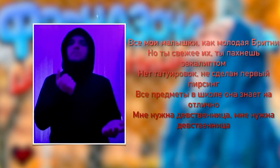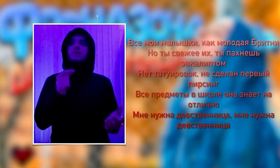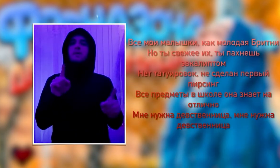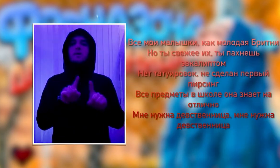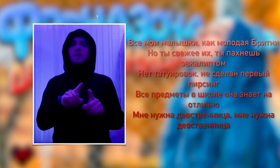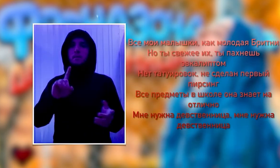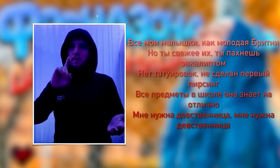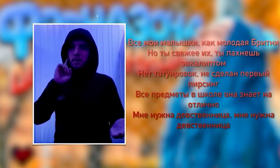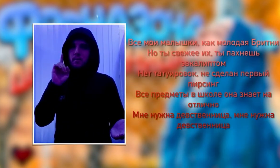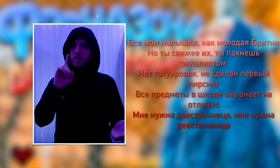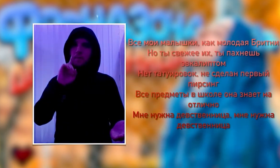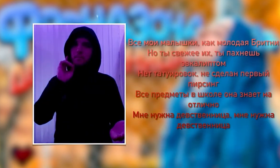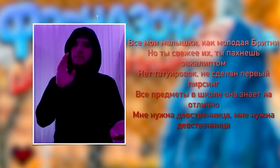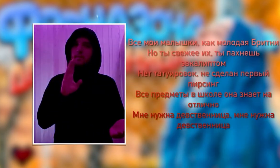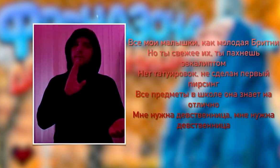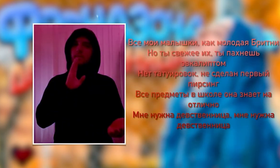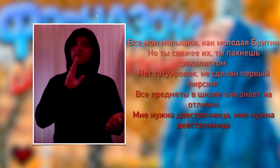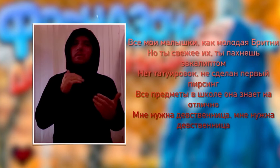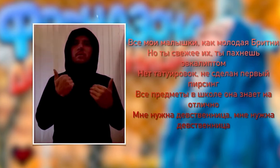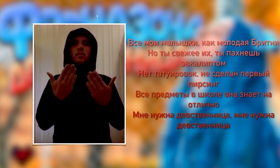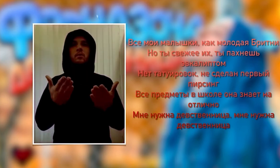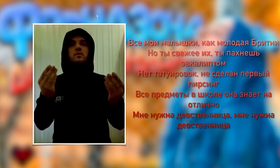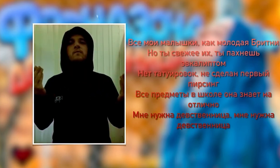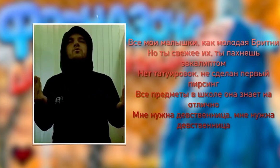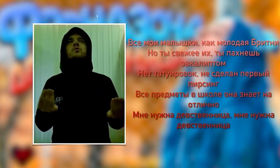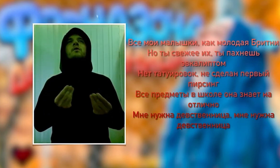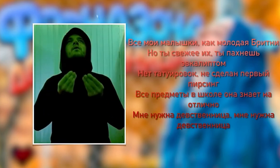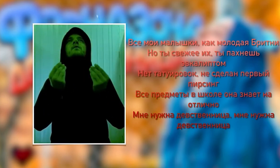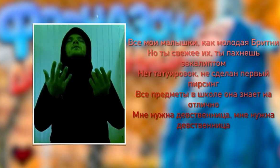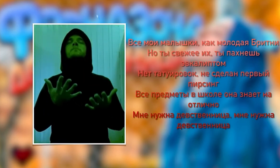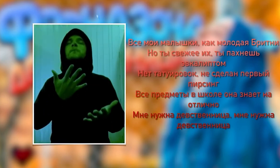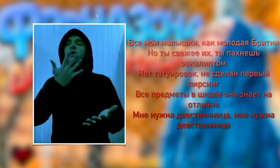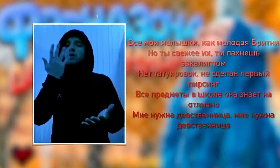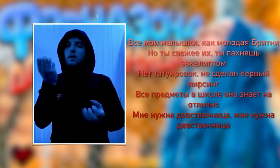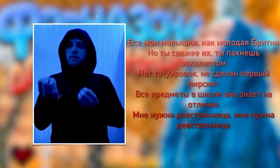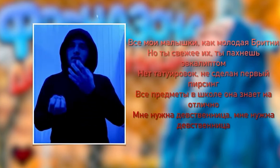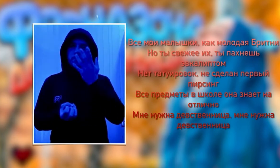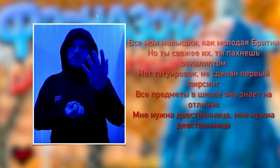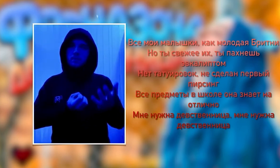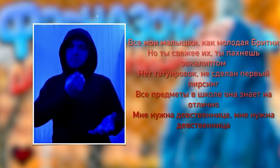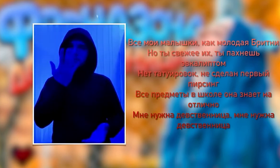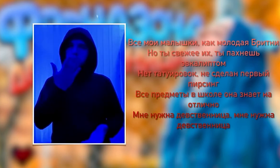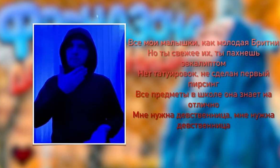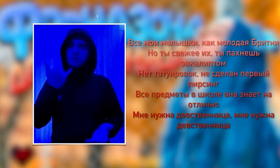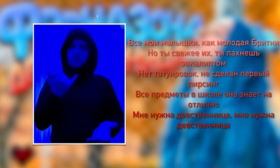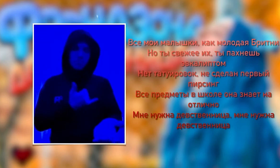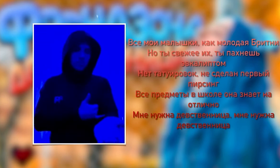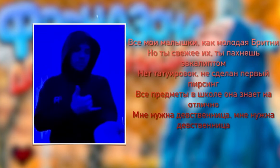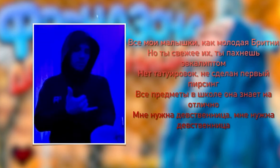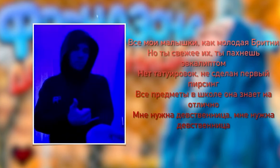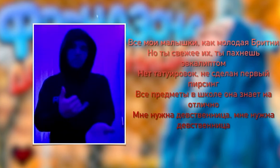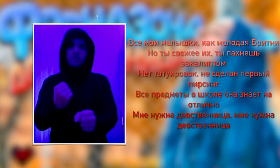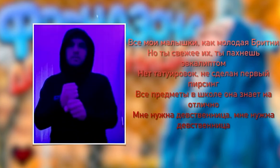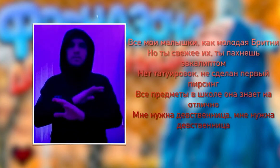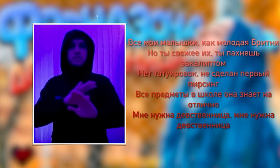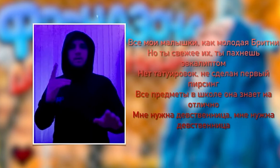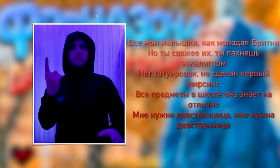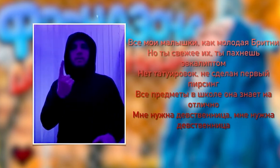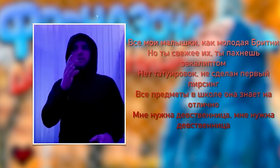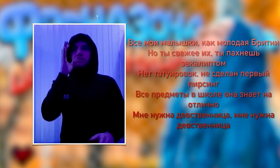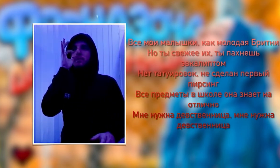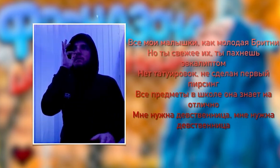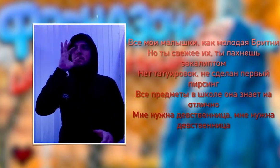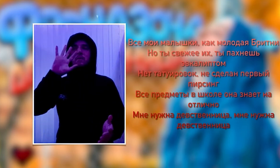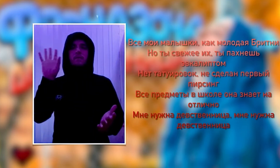малышки, малодобритые, но ты свежее их, ты пахнешь эвкалиптом. Нет татуировок, не сделан